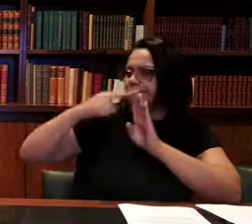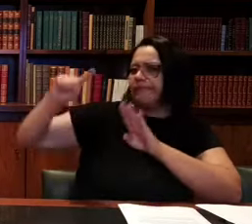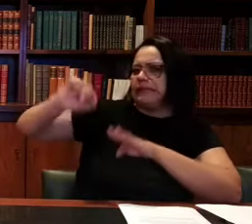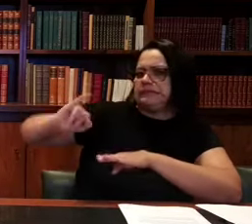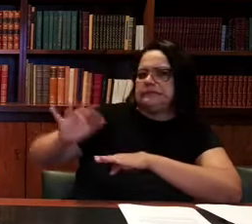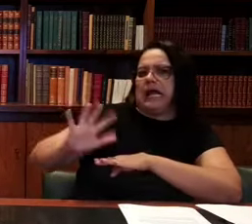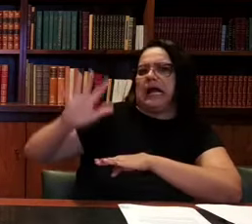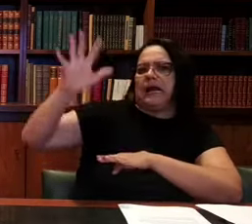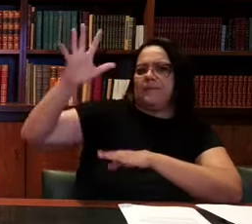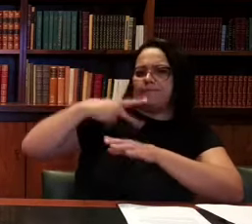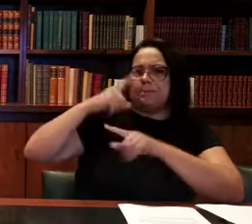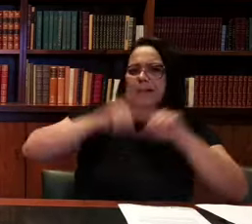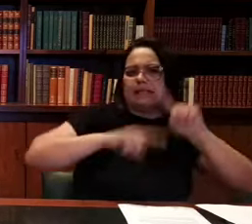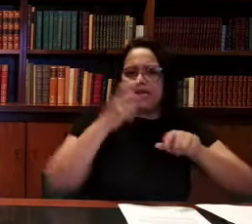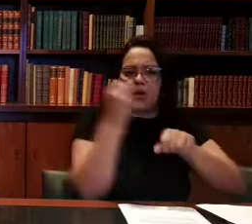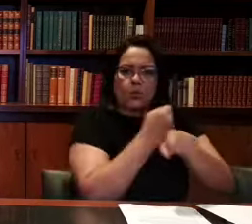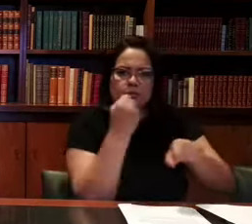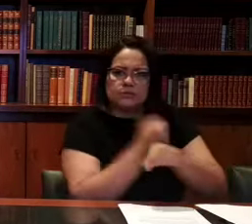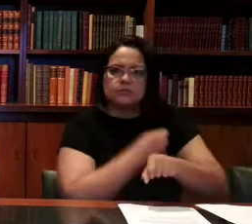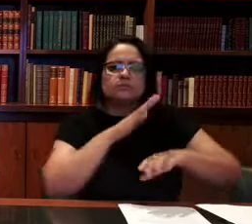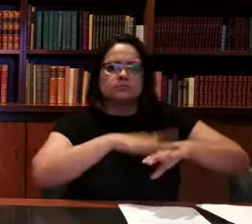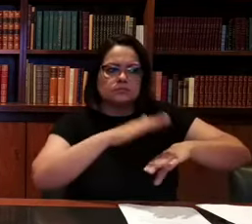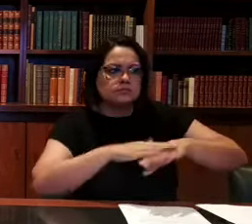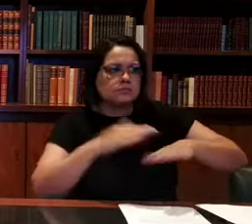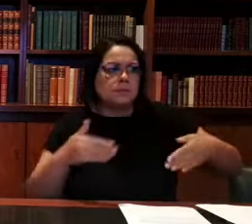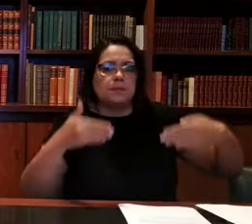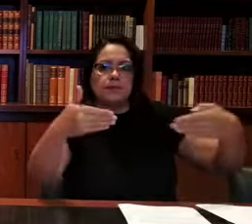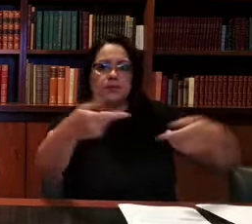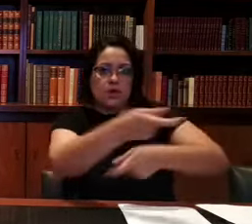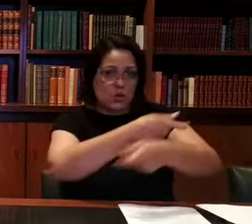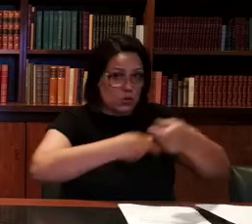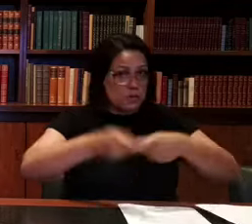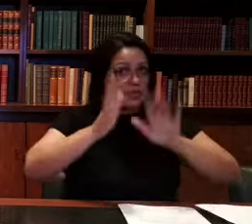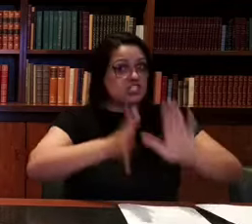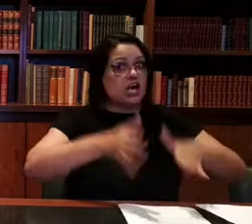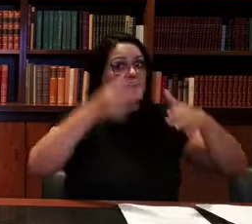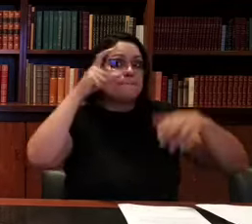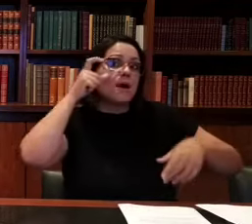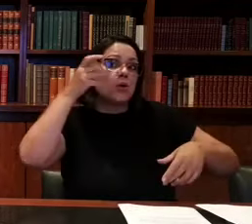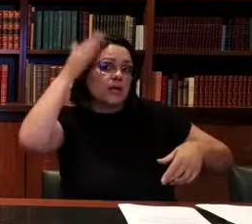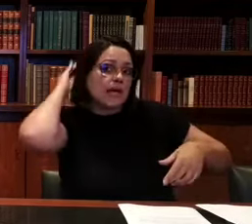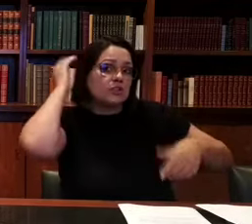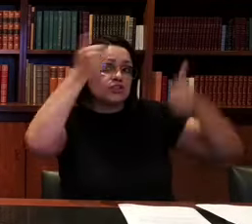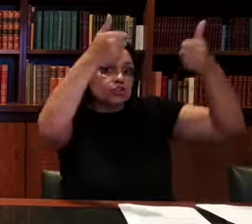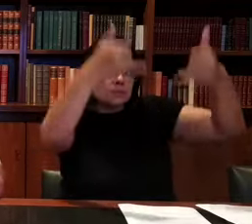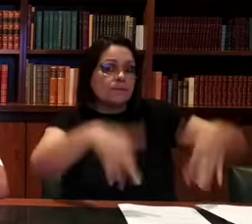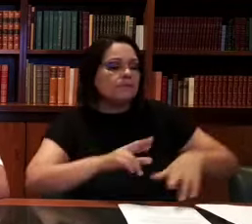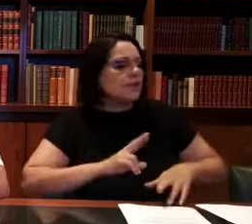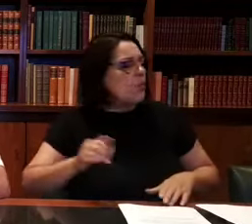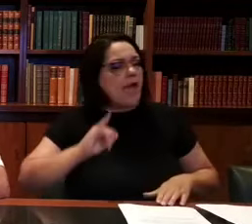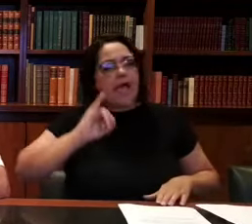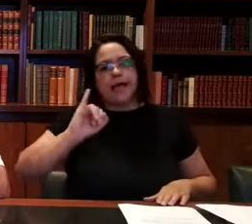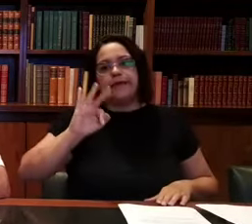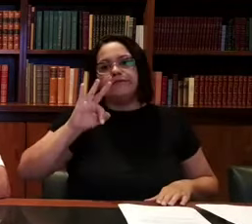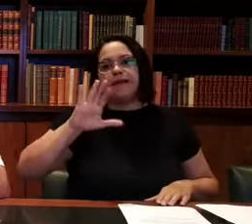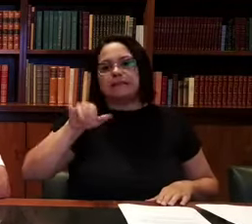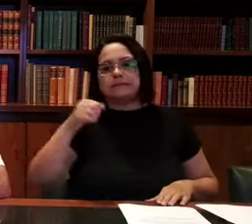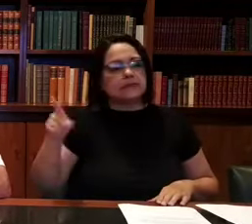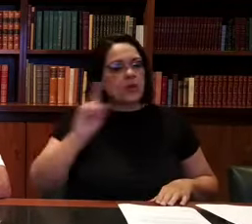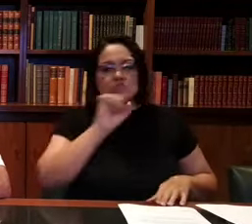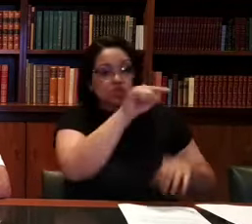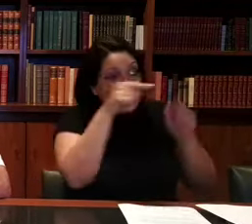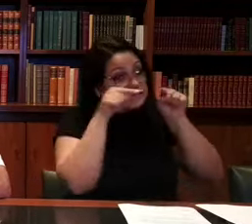preços dos Materiais de Construção o próprio Ministro da Economia para o gadget explicou que não se trata da volta da inflação que é uma alta